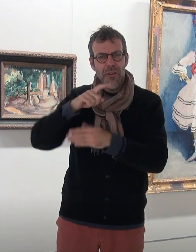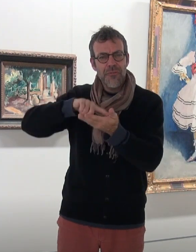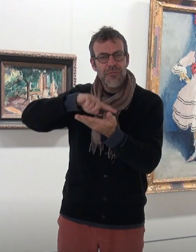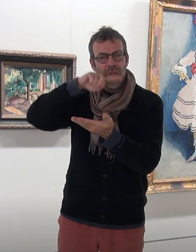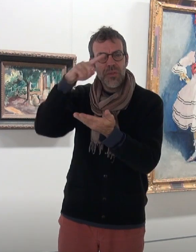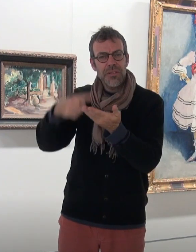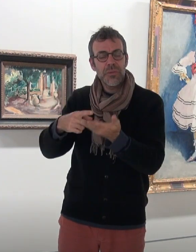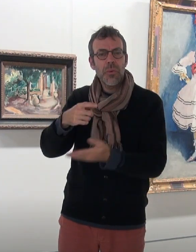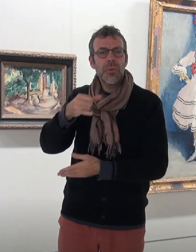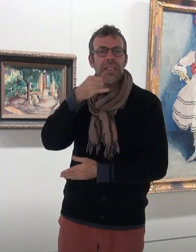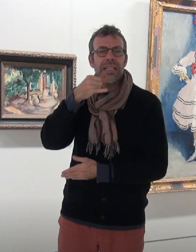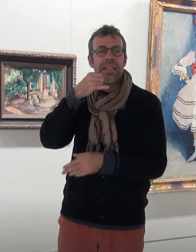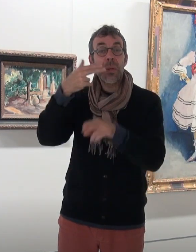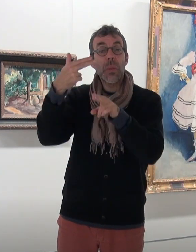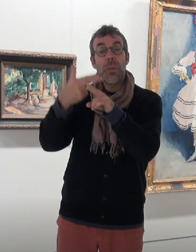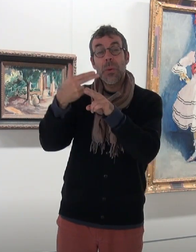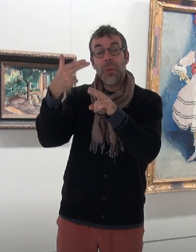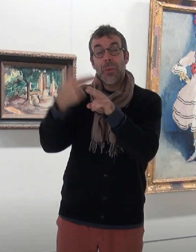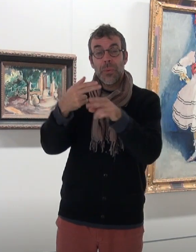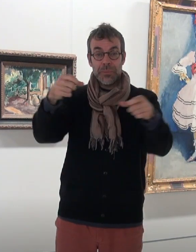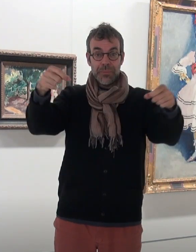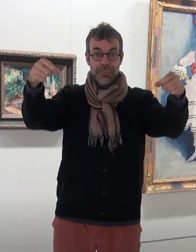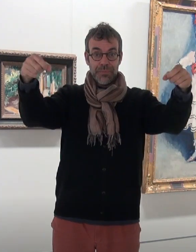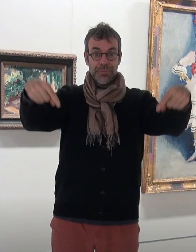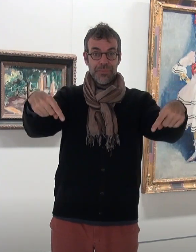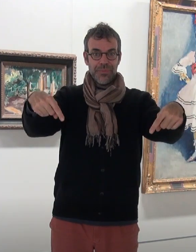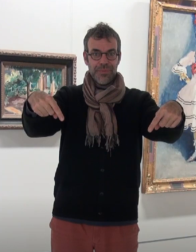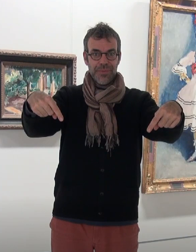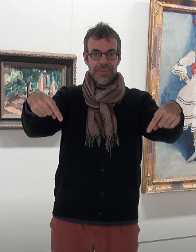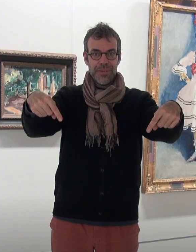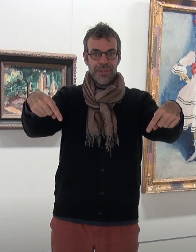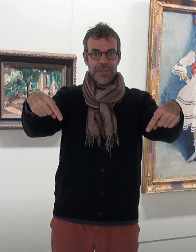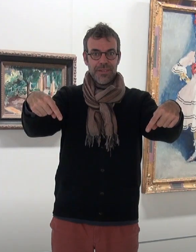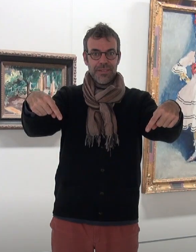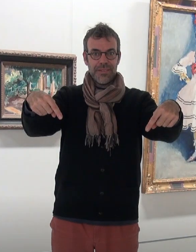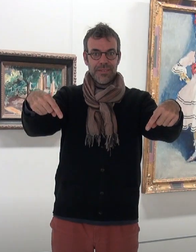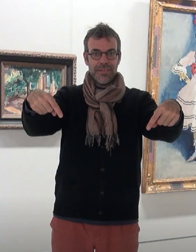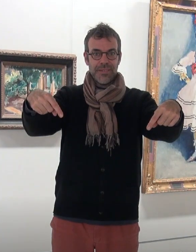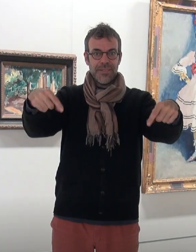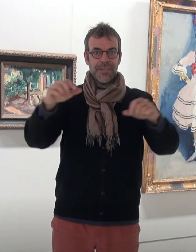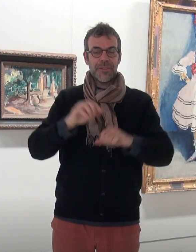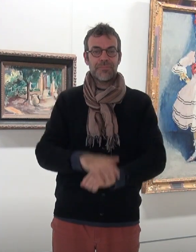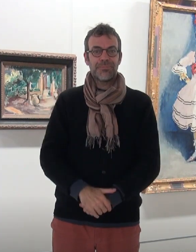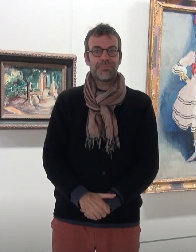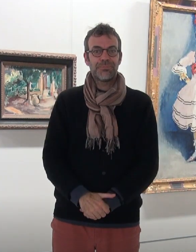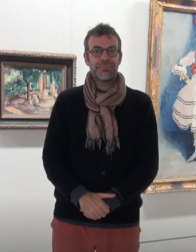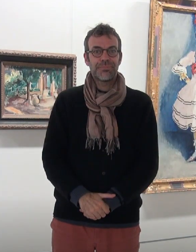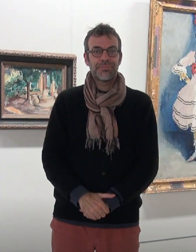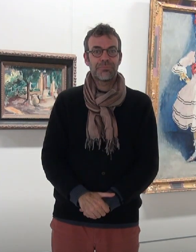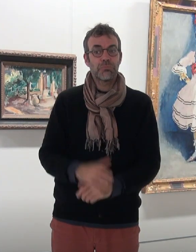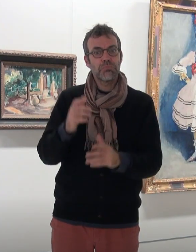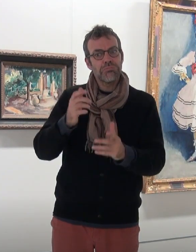contemporain italienne, la Fondation Sandretto Re Rodingo. Nous verrons avec